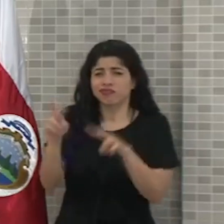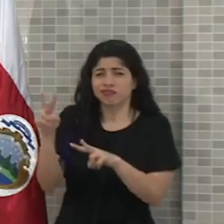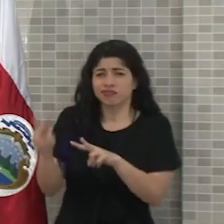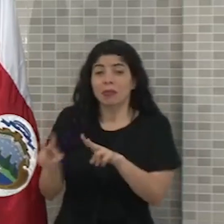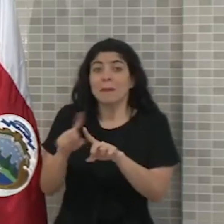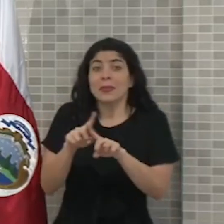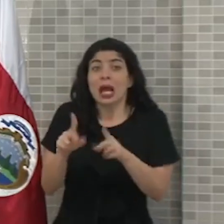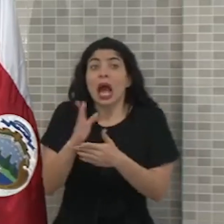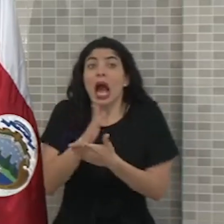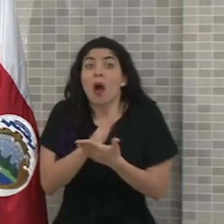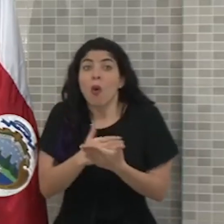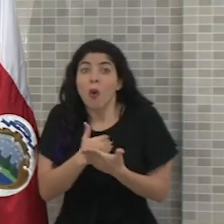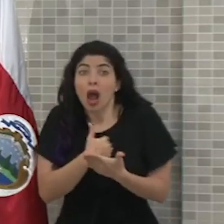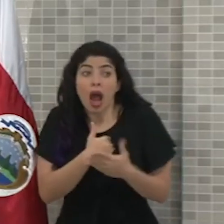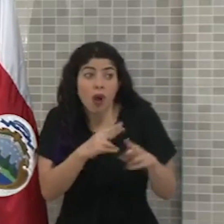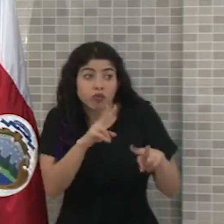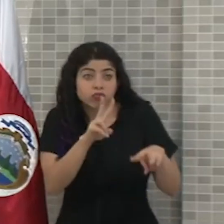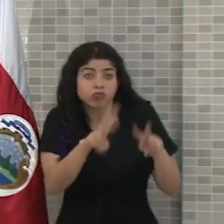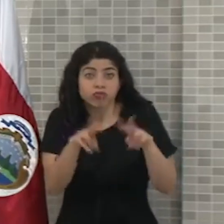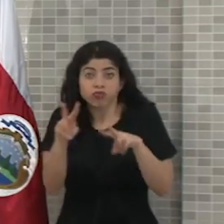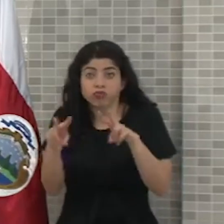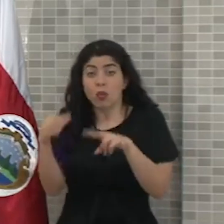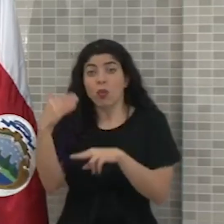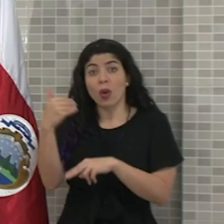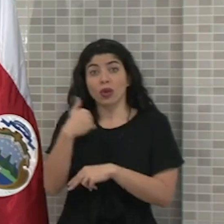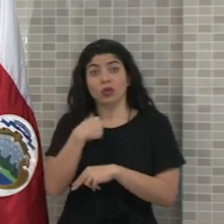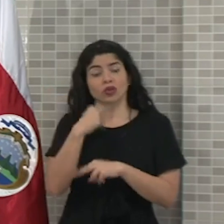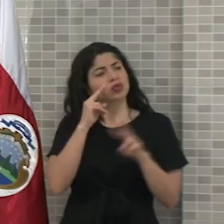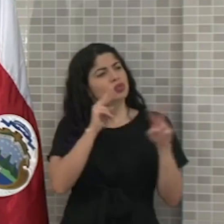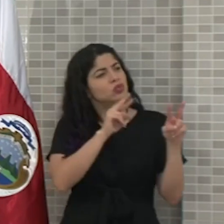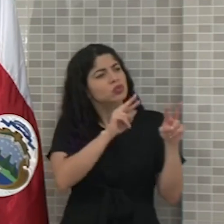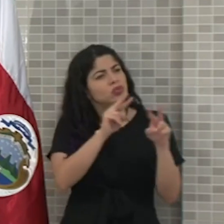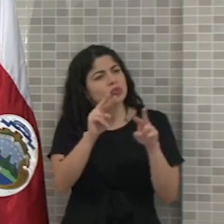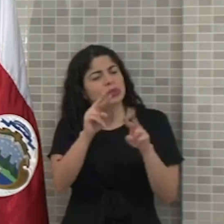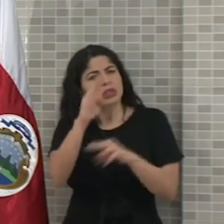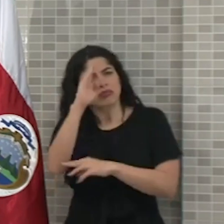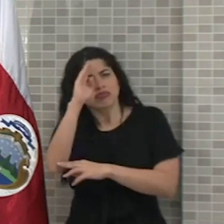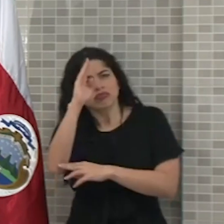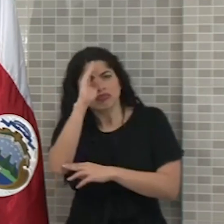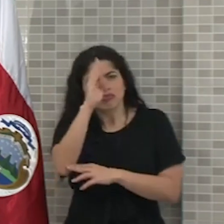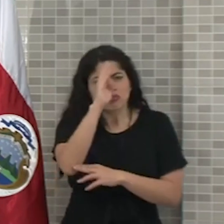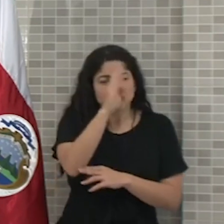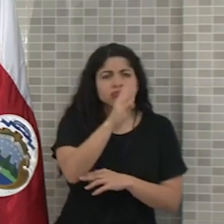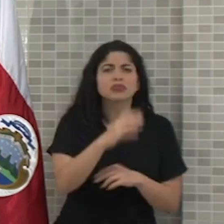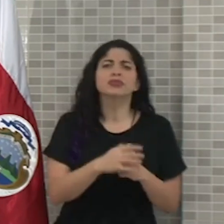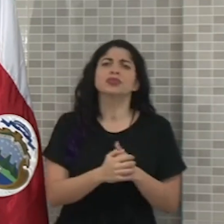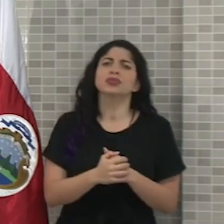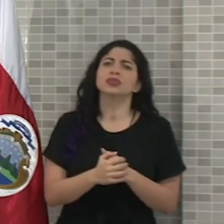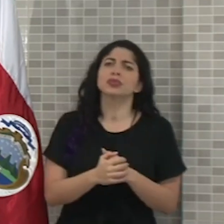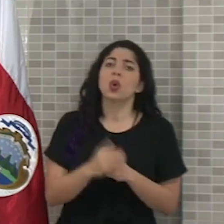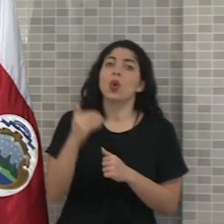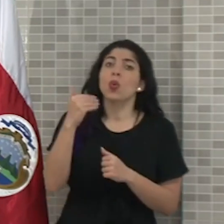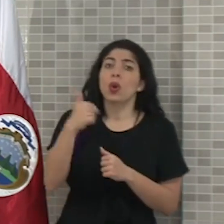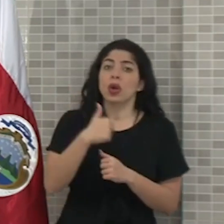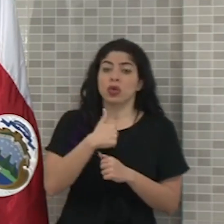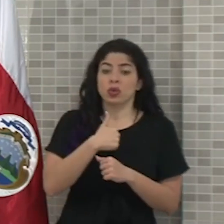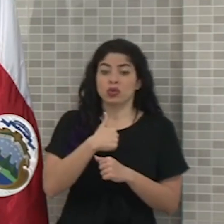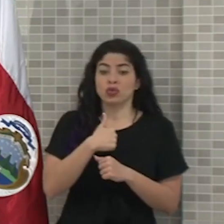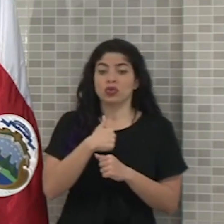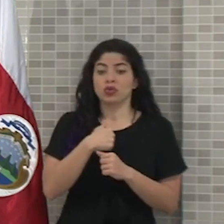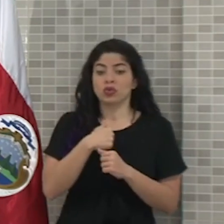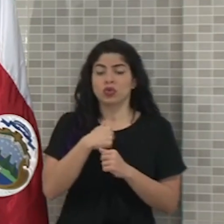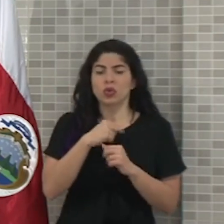Pero aún en esa diversidad, cuando yo los veo y las veo y cuando los saludo, y cuando puedo profundizar